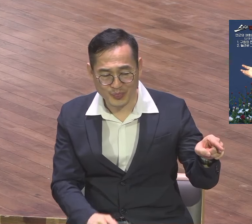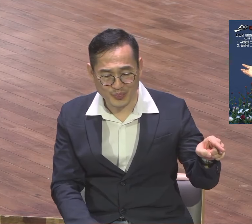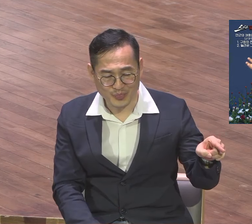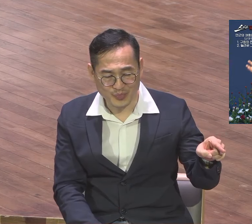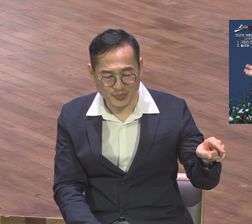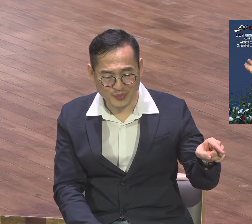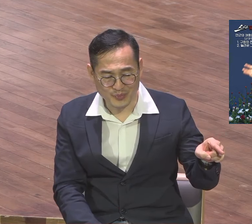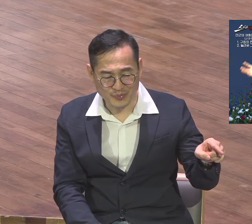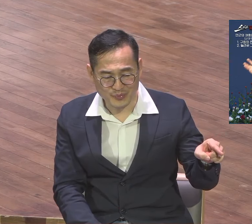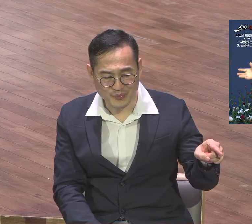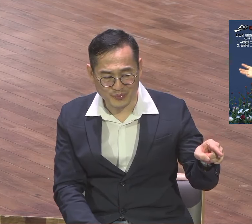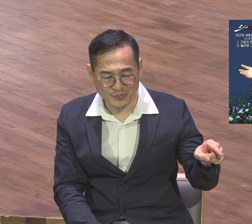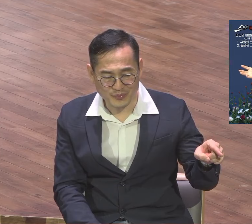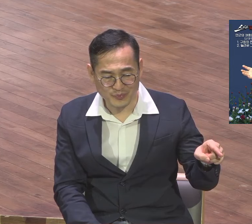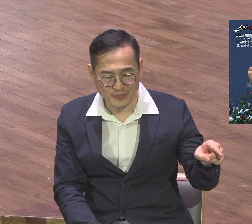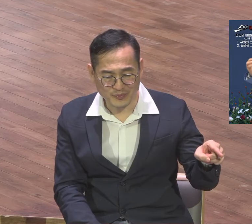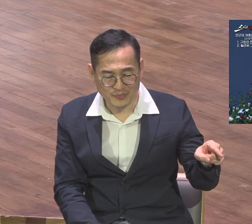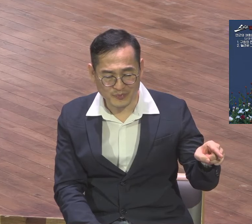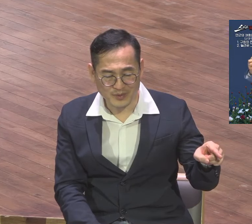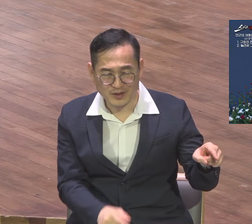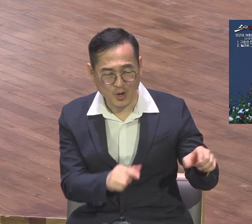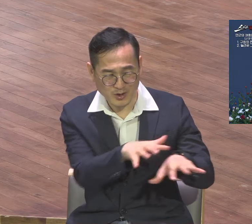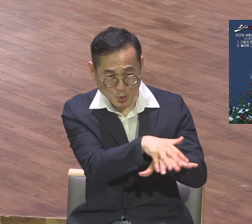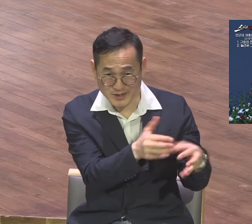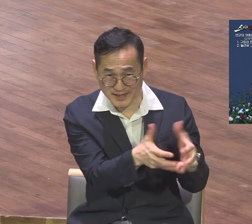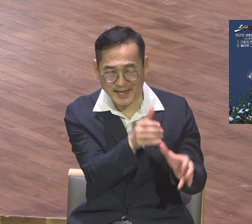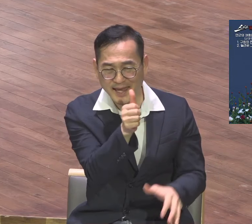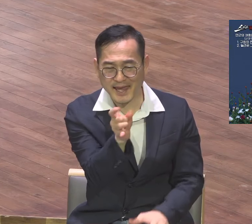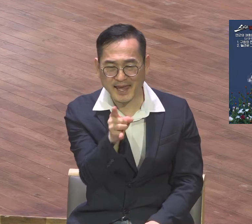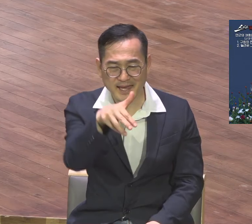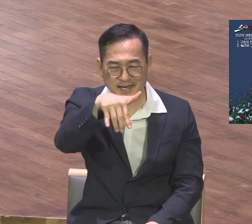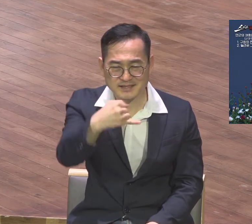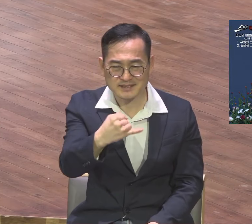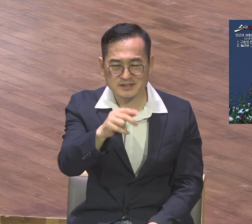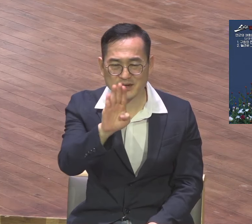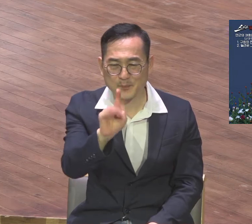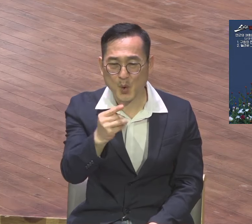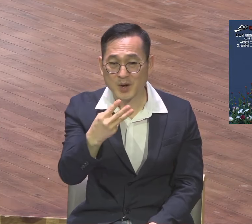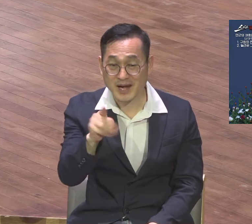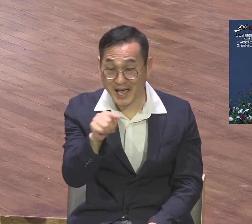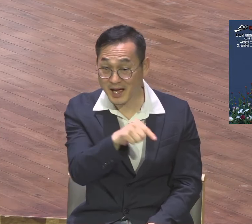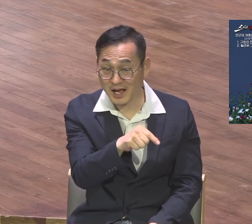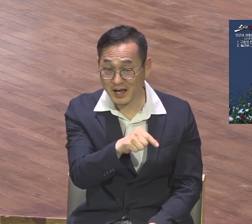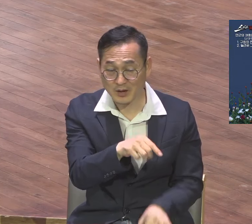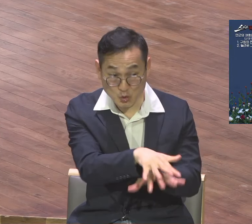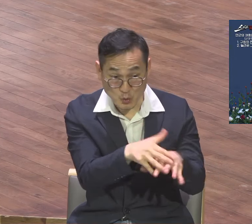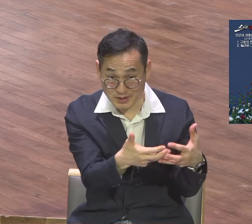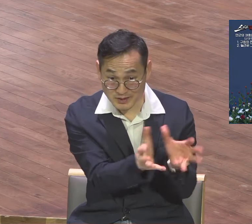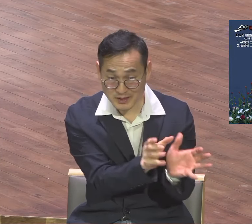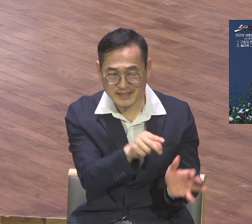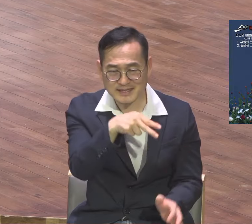모슬렘들이거든요. 시아파예요. 저 헤즈볼라가 유대하고 싸우는 겁니다. 서로가.